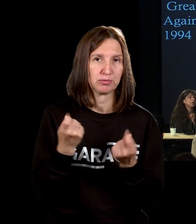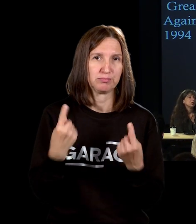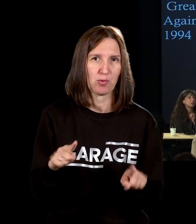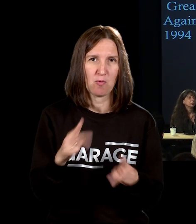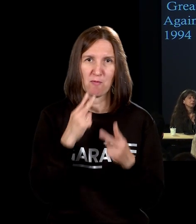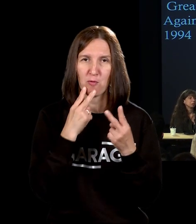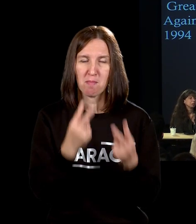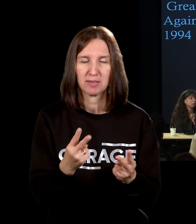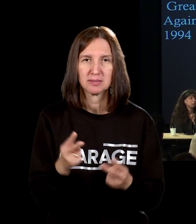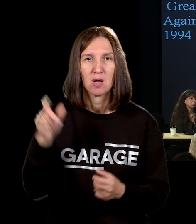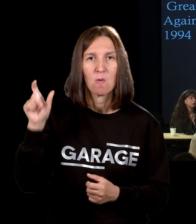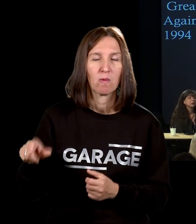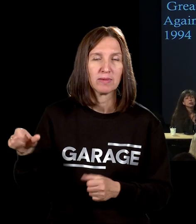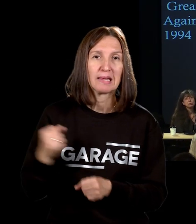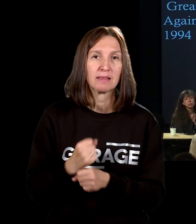делают это,